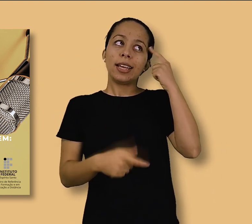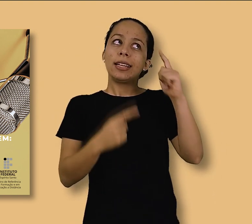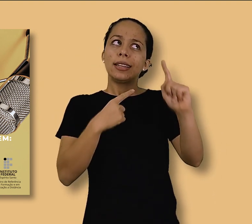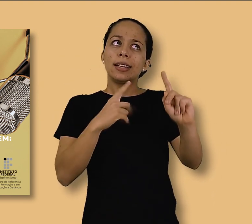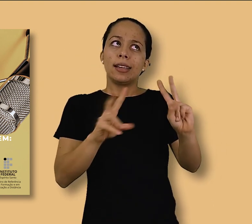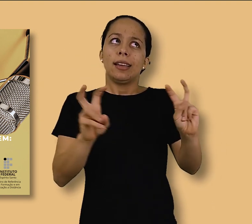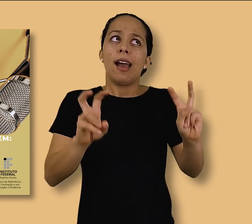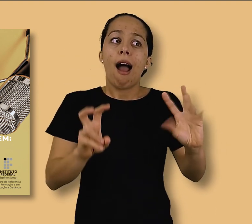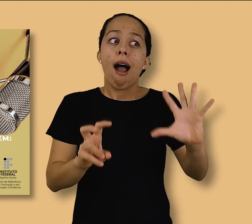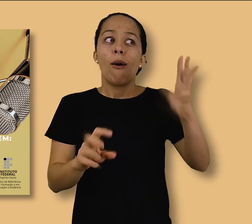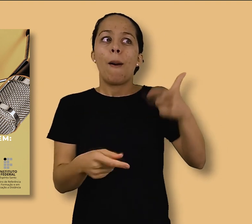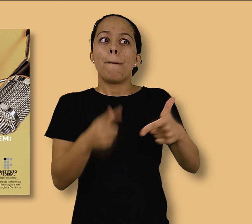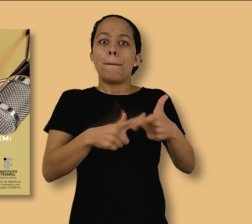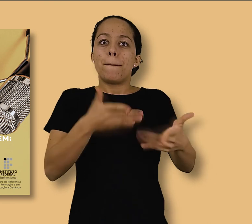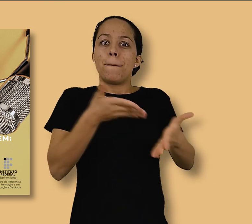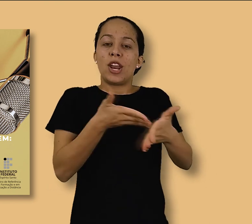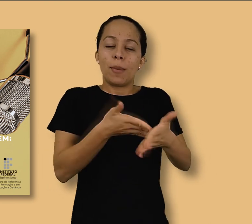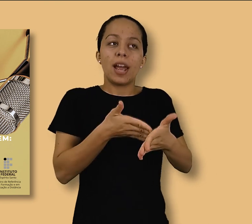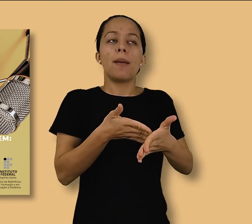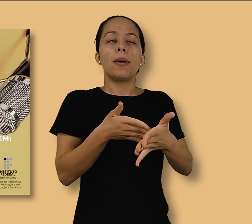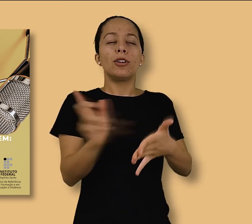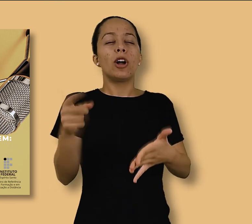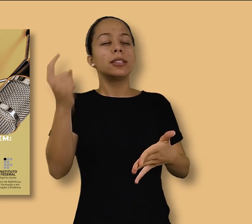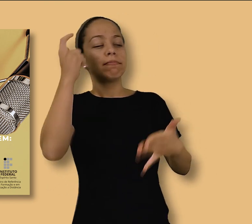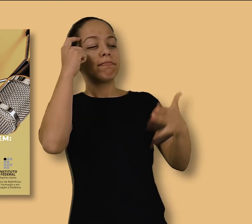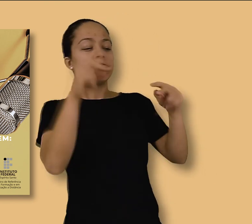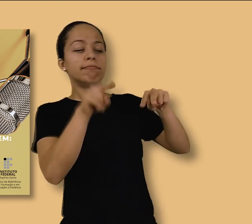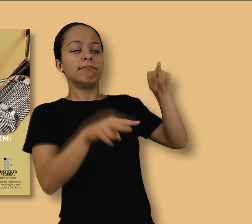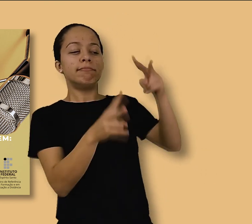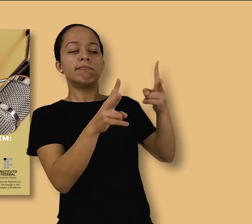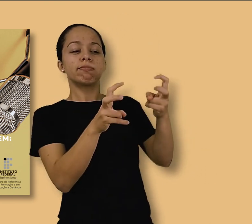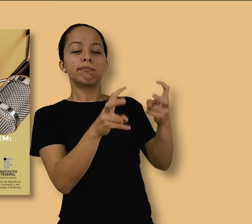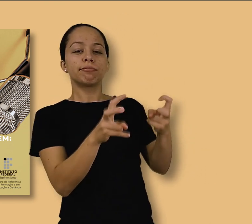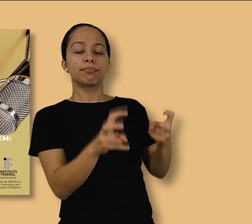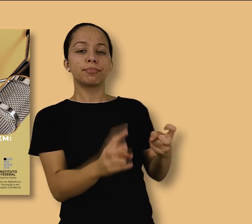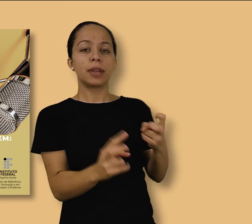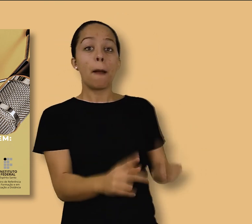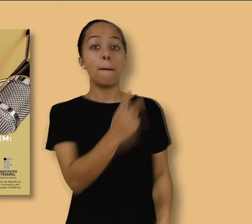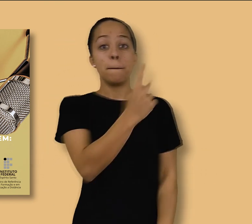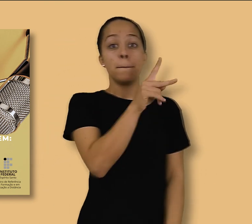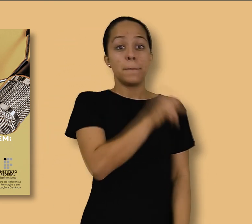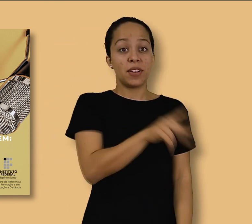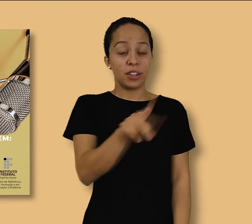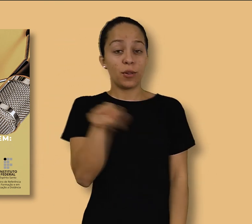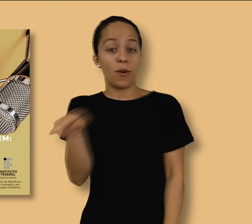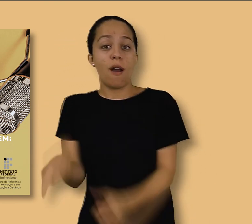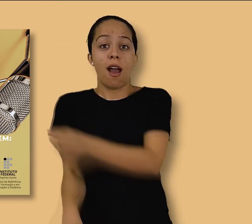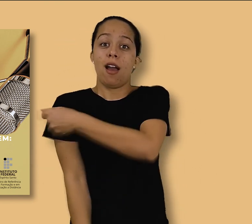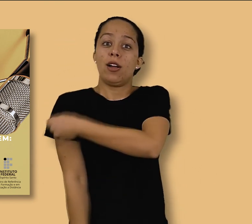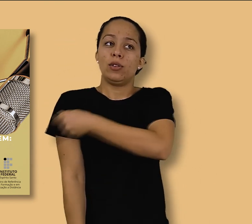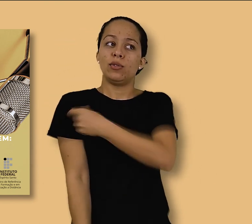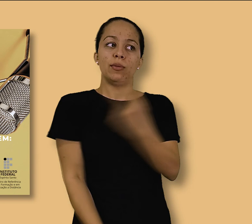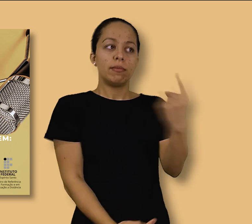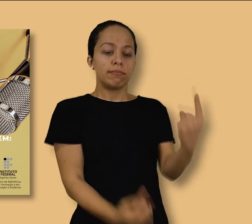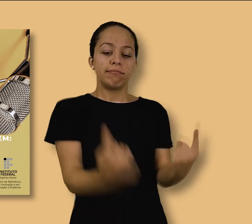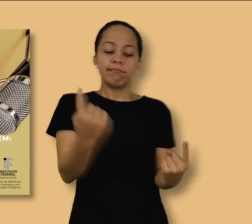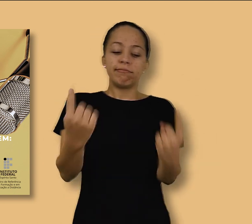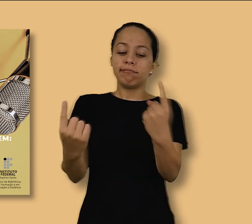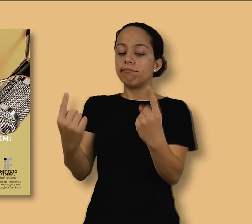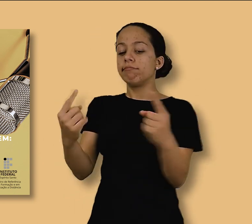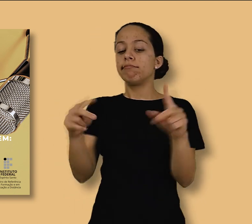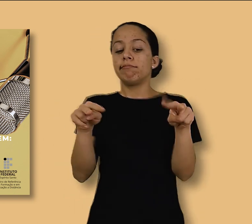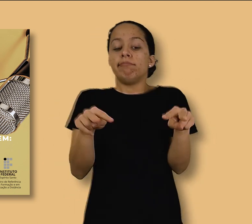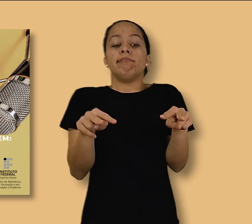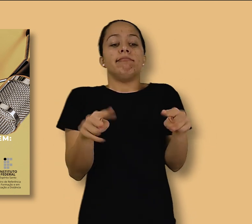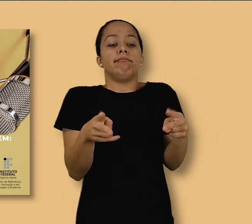problematiza e refletir sobre E essas falas individualizantes e responsabilizante sobre o não